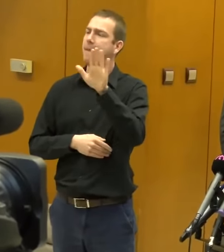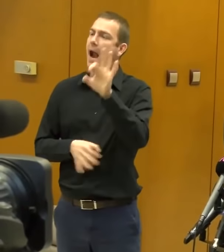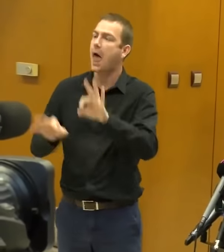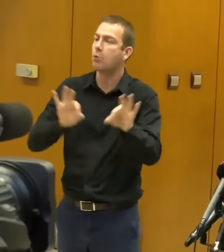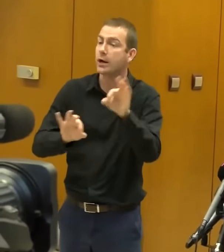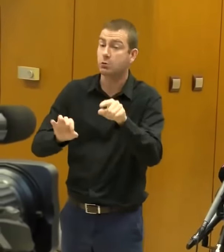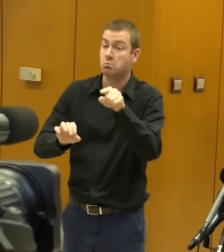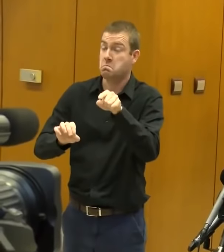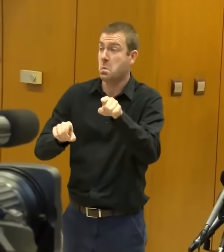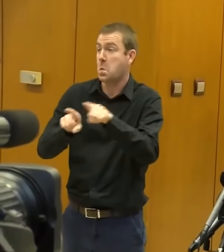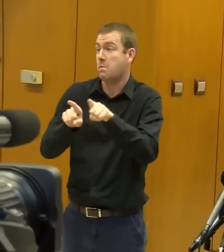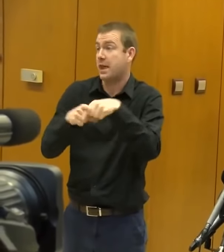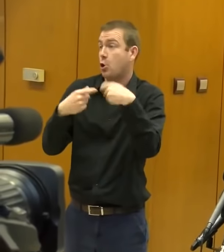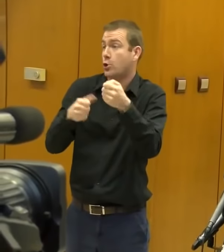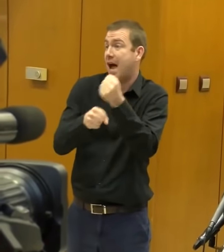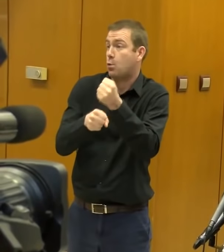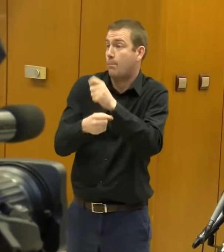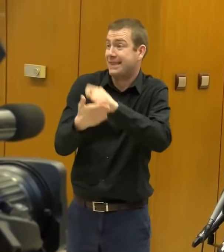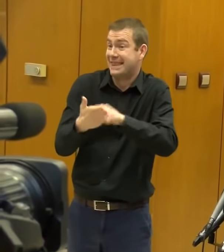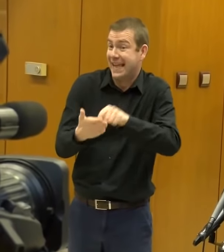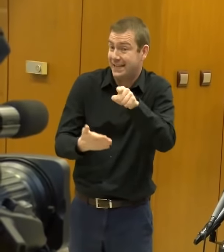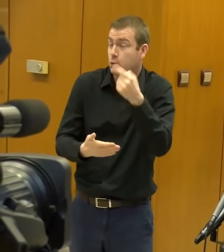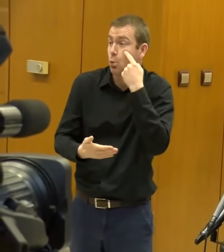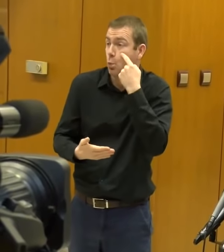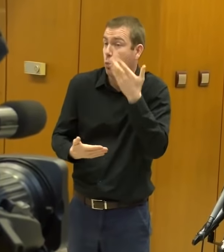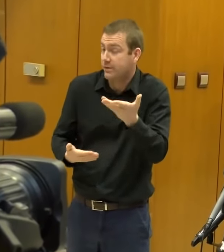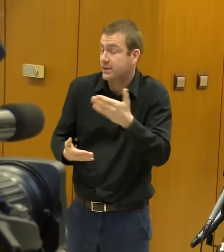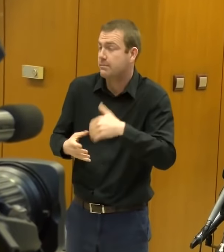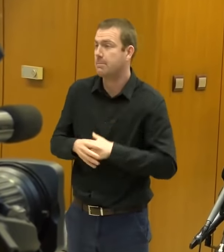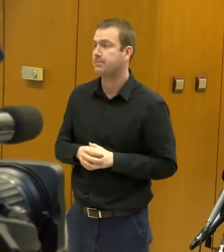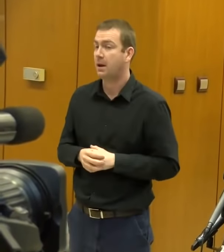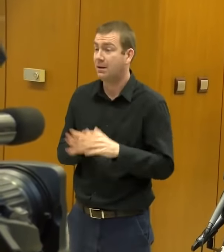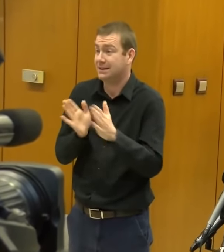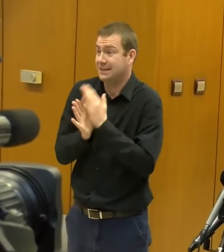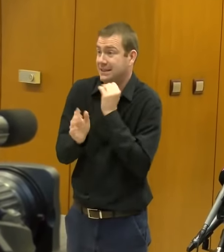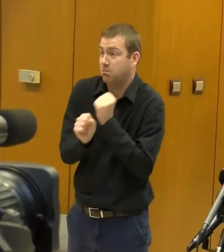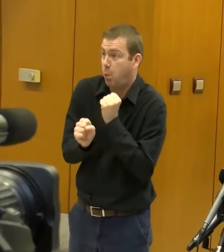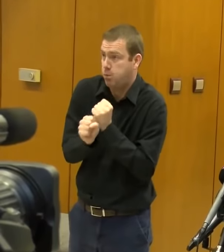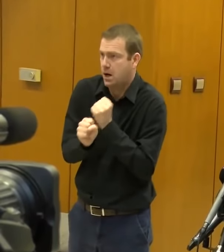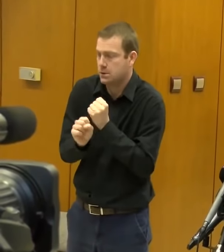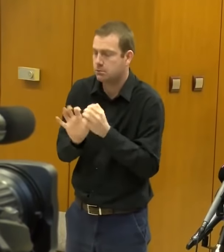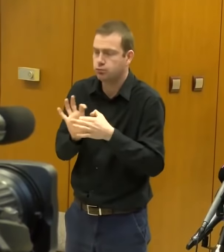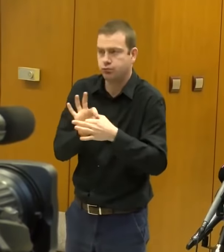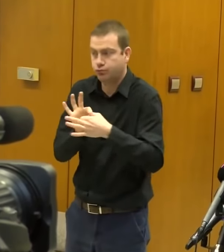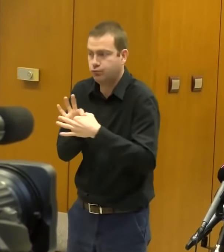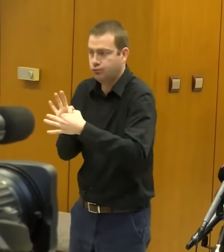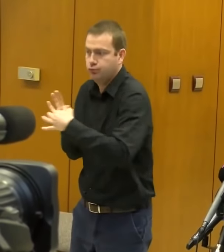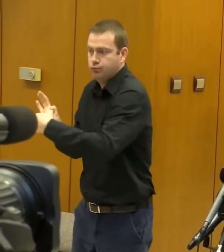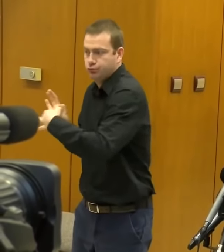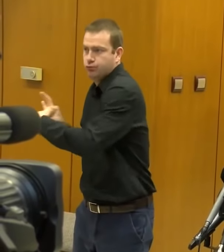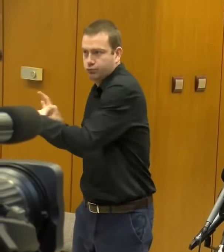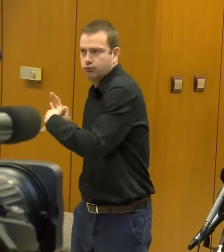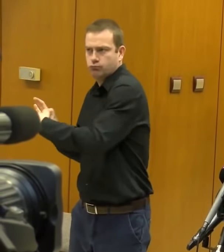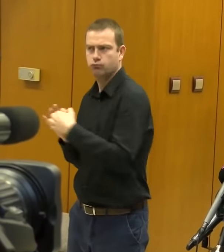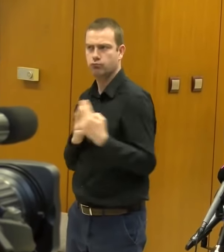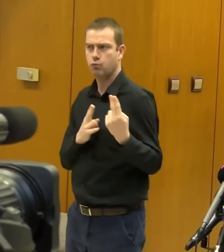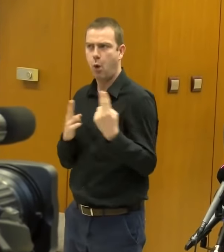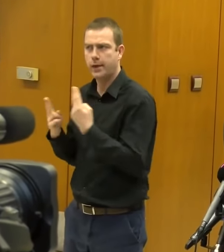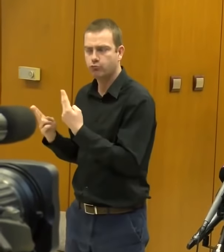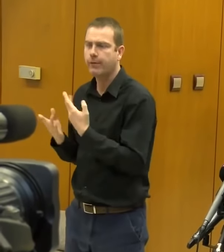by sme jednoducho v spolupráci s tými laboratóriami ostatnými, že časť toho procesu by